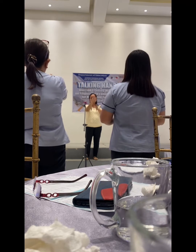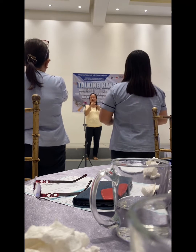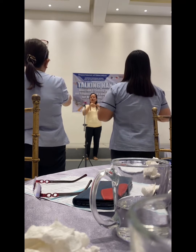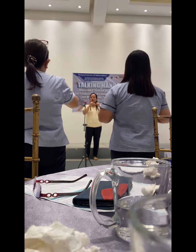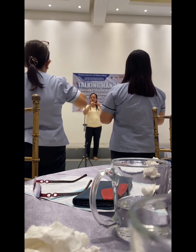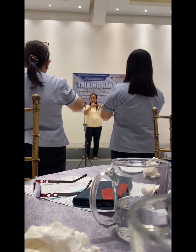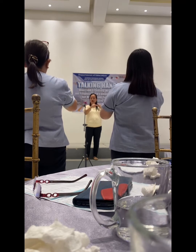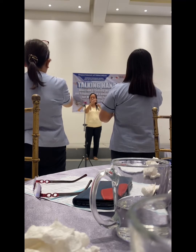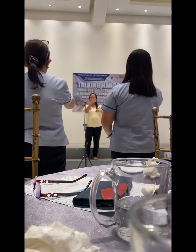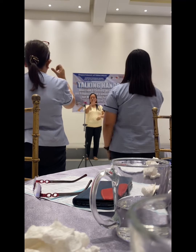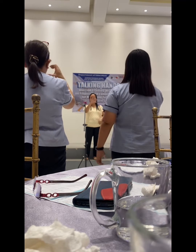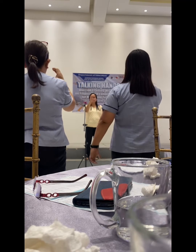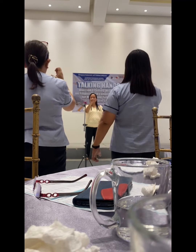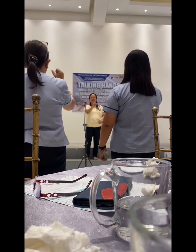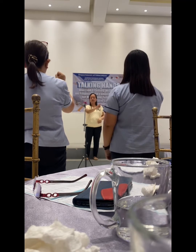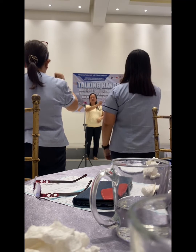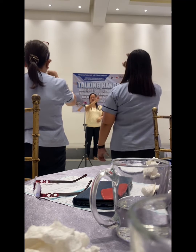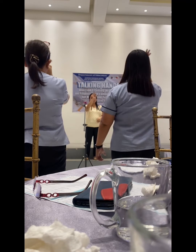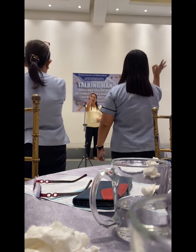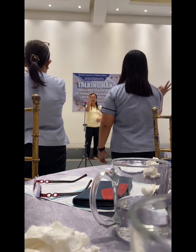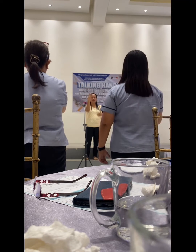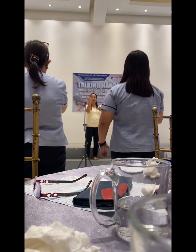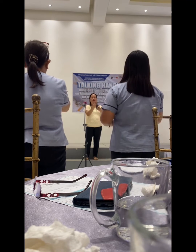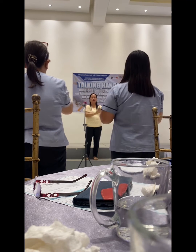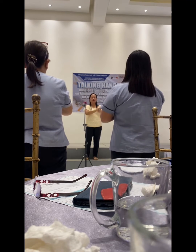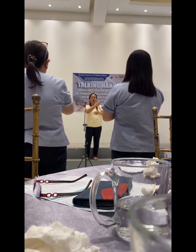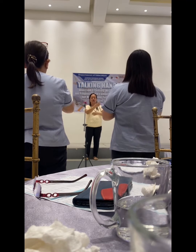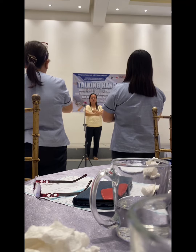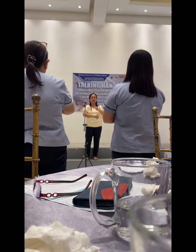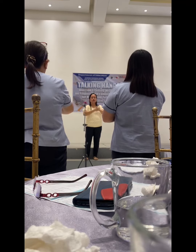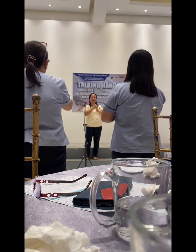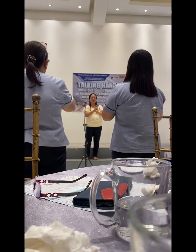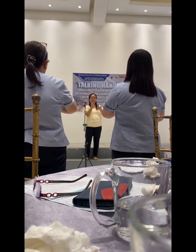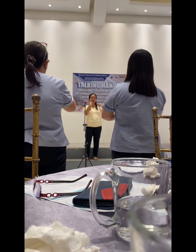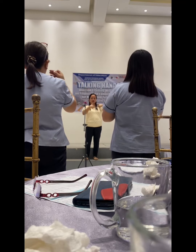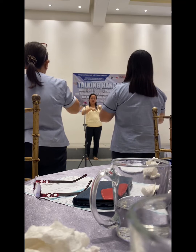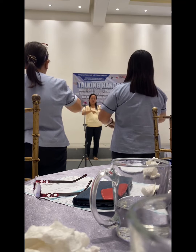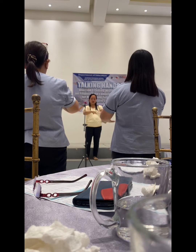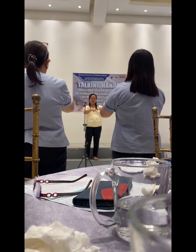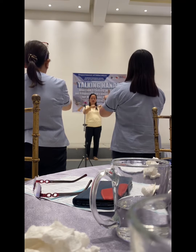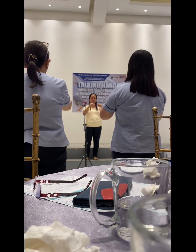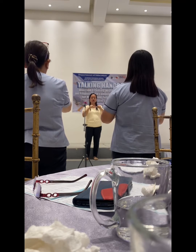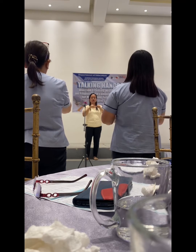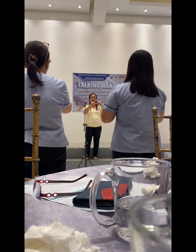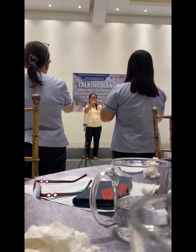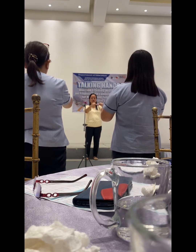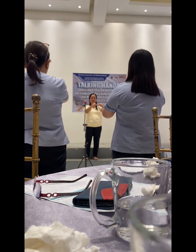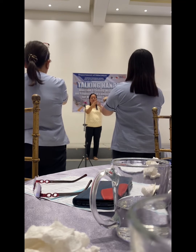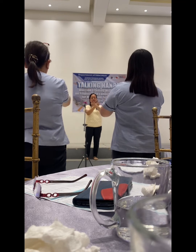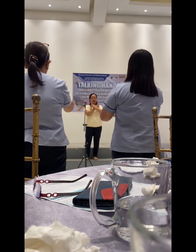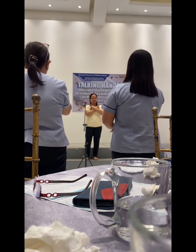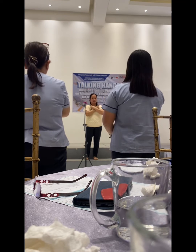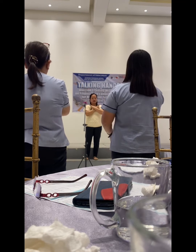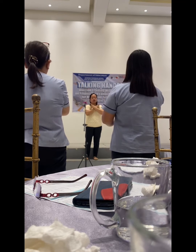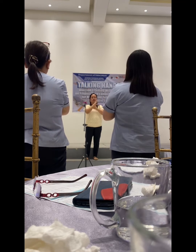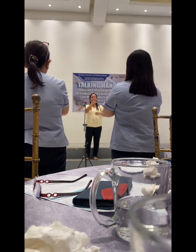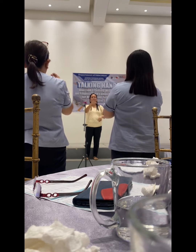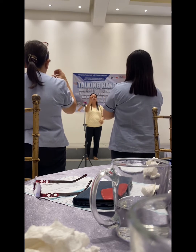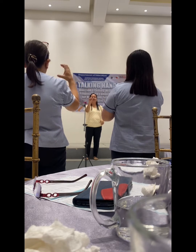din ang mga deaf learners na matutunan ang mga sign language.